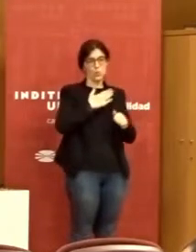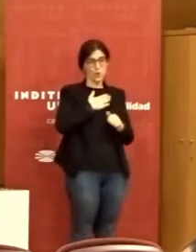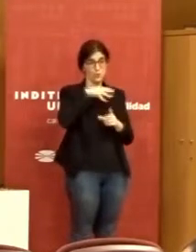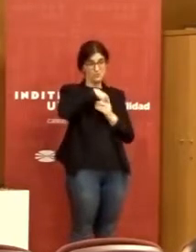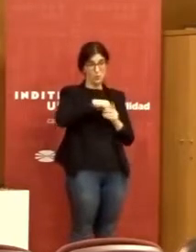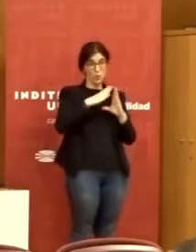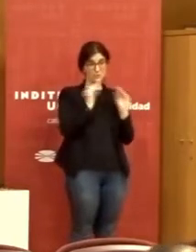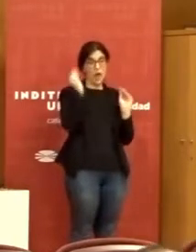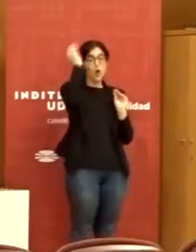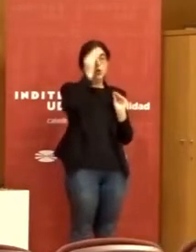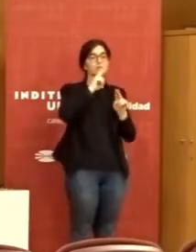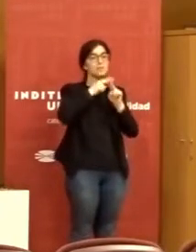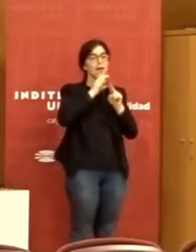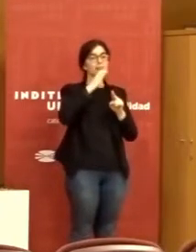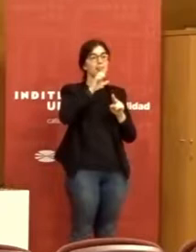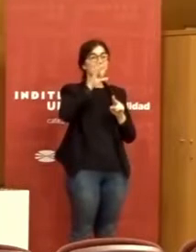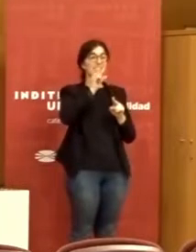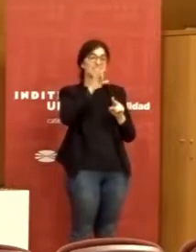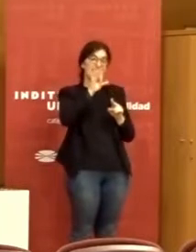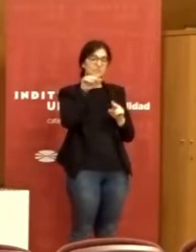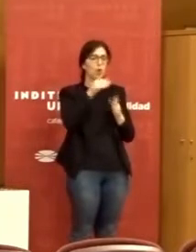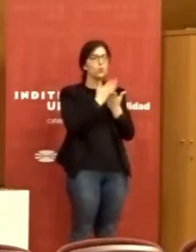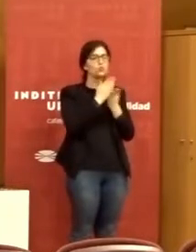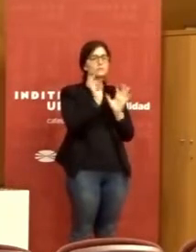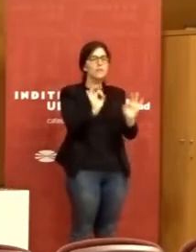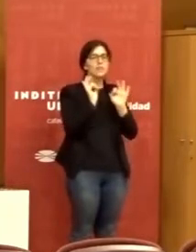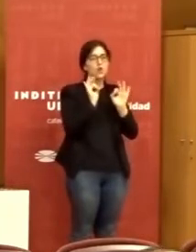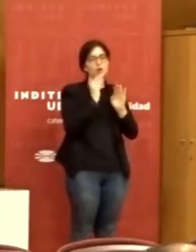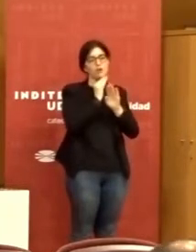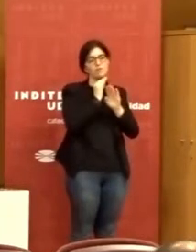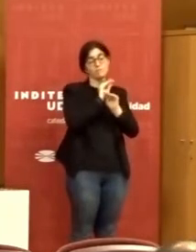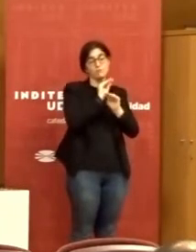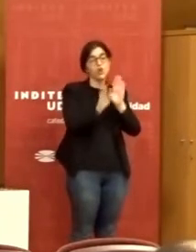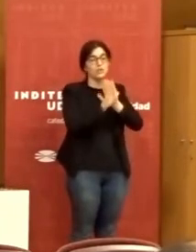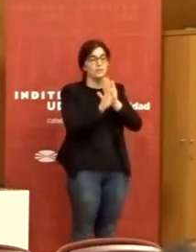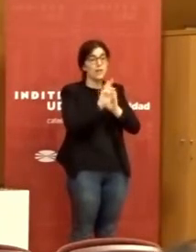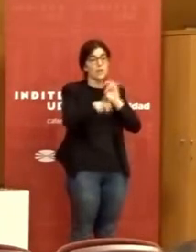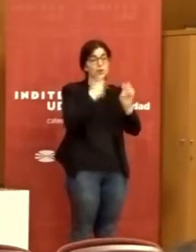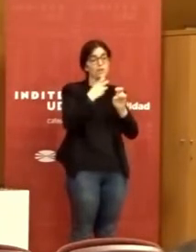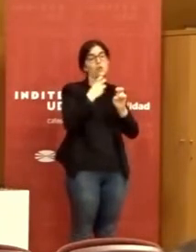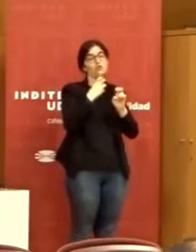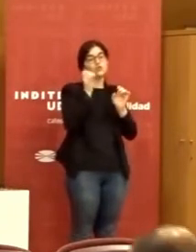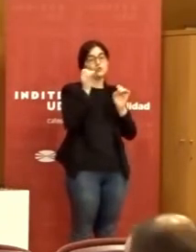Coruña, el CESIS, el curso de especialización en sostenibilidad e innovación social.